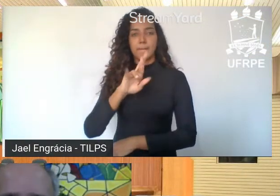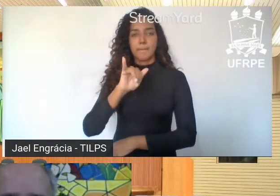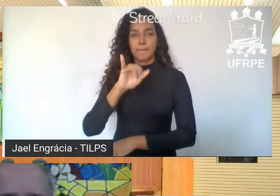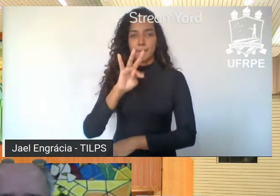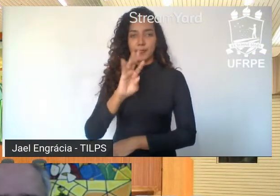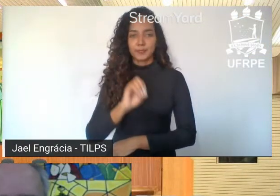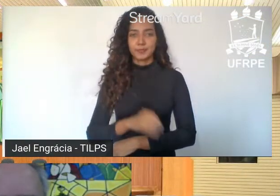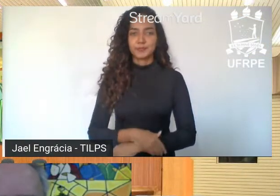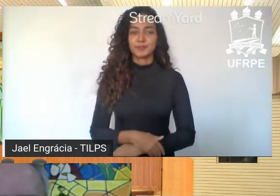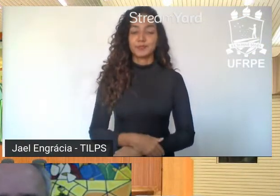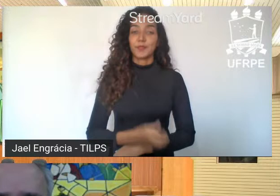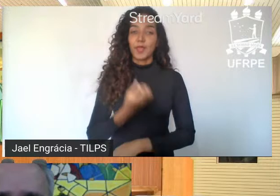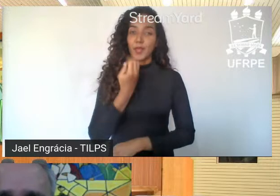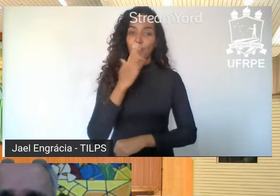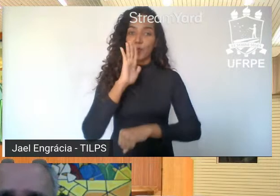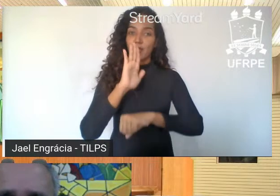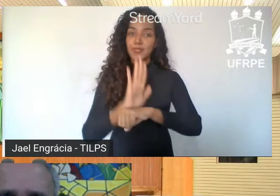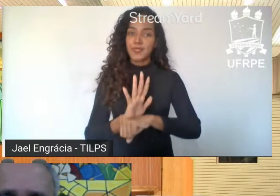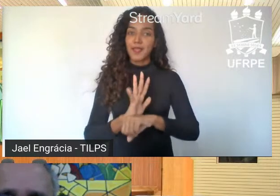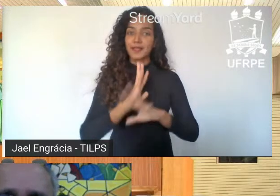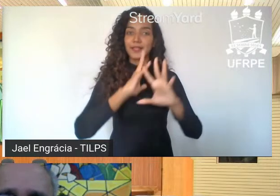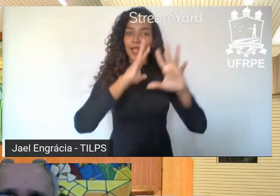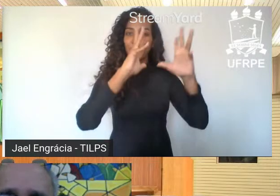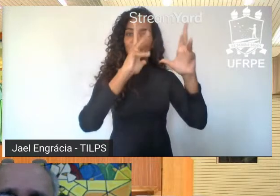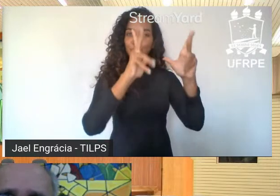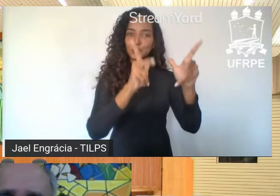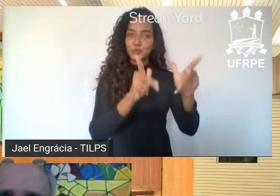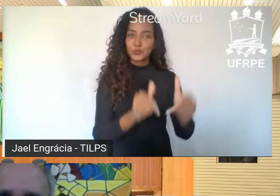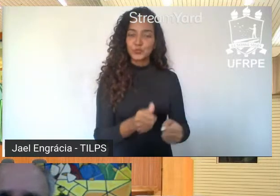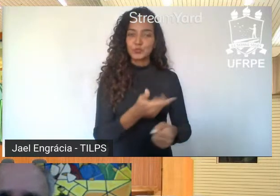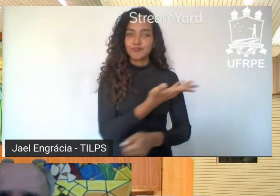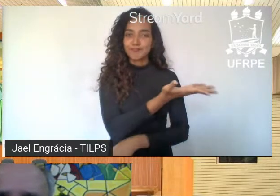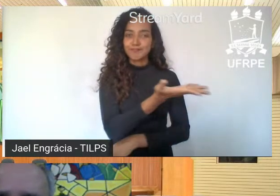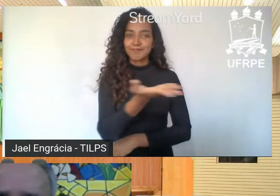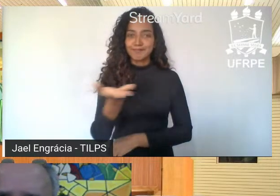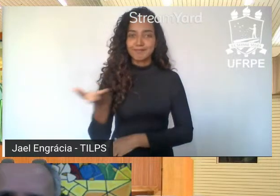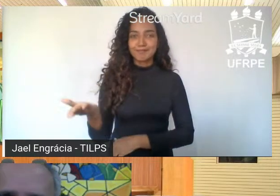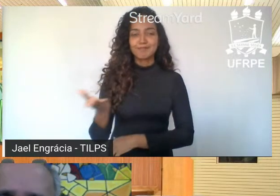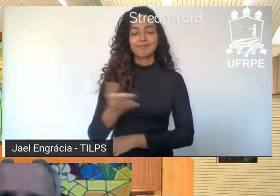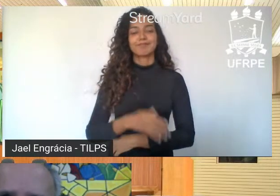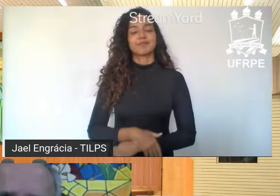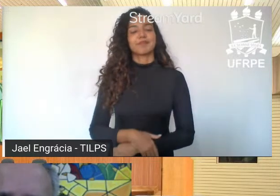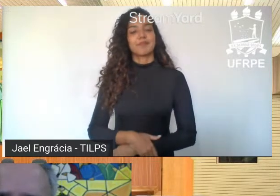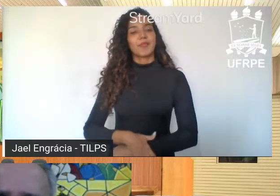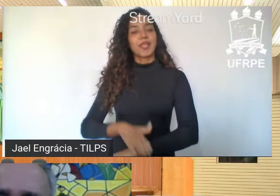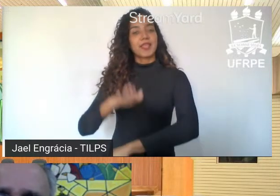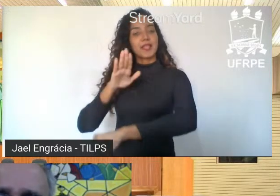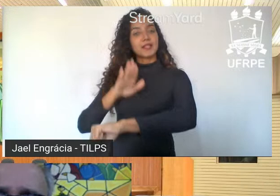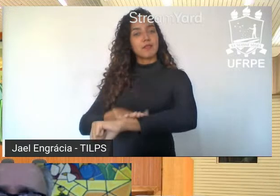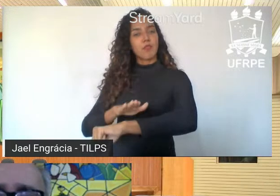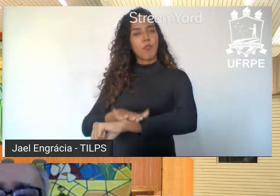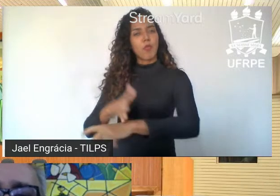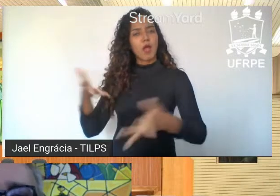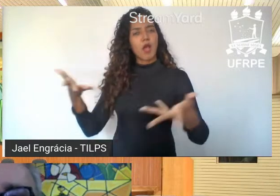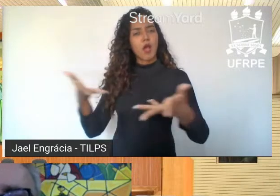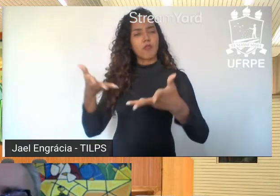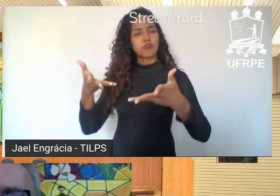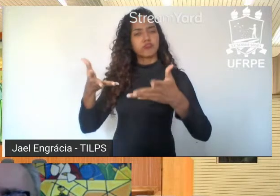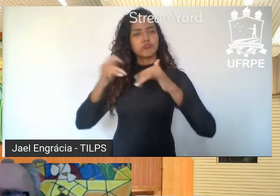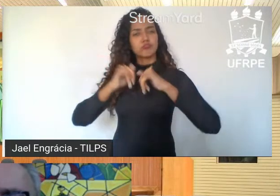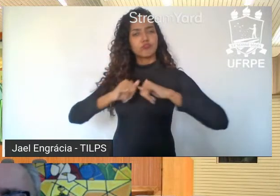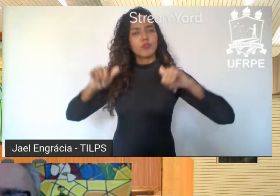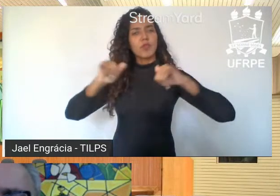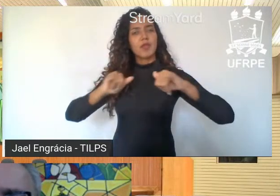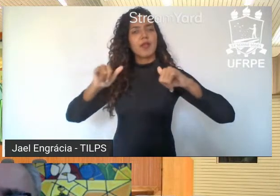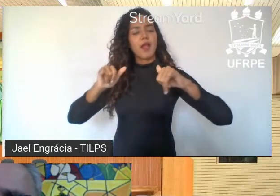Boa tarde a todas e todos. Neste momento eu declaro a abertura da aula